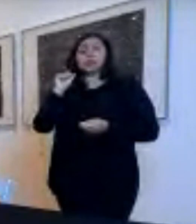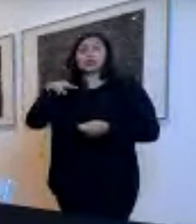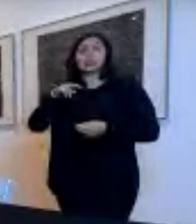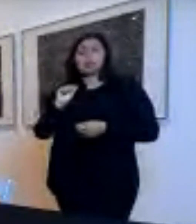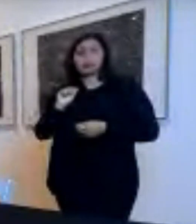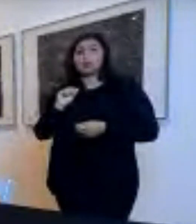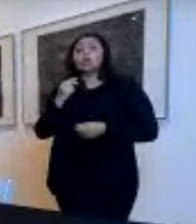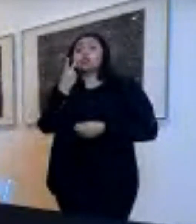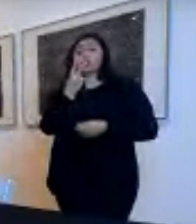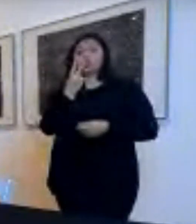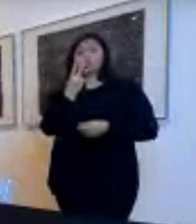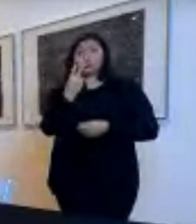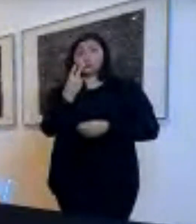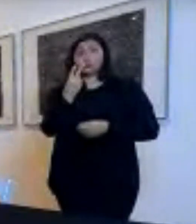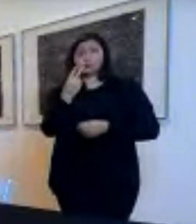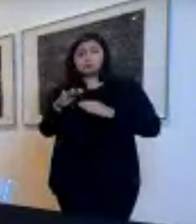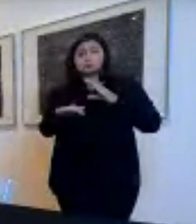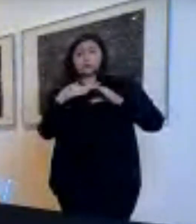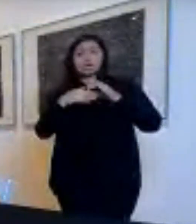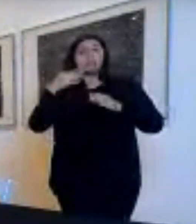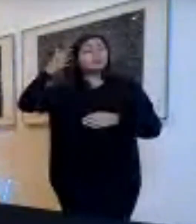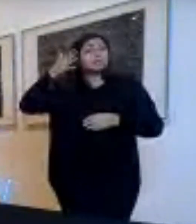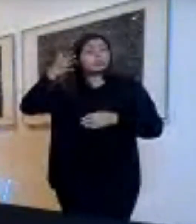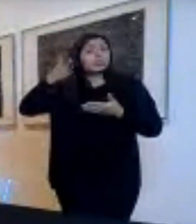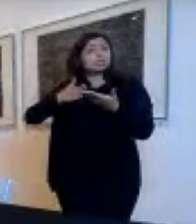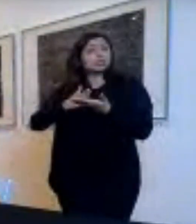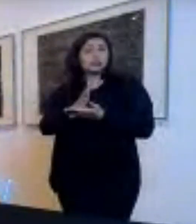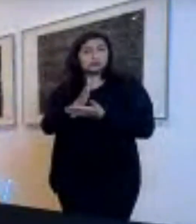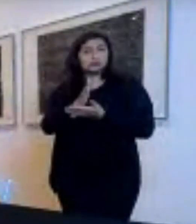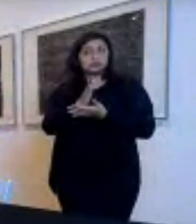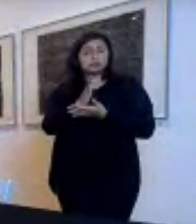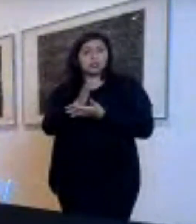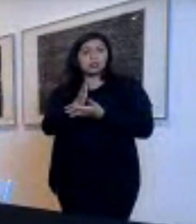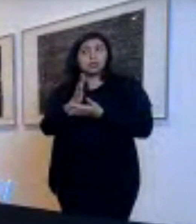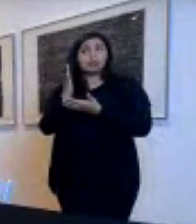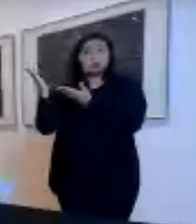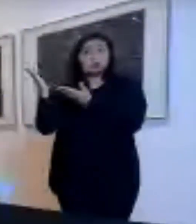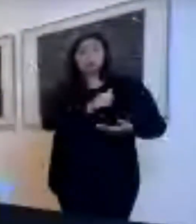una charla inicial y en la cual los invito a todos a escuchar.